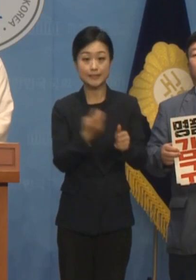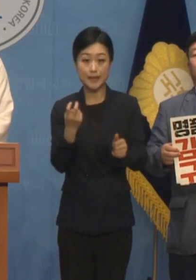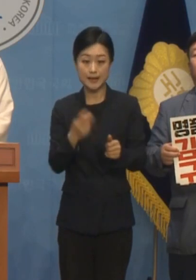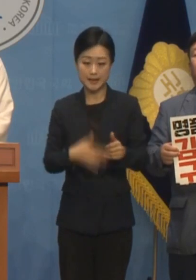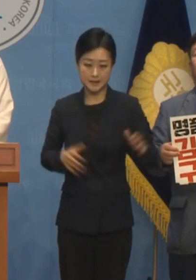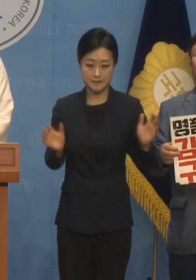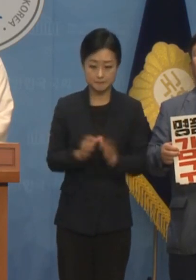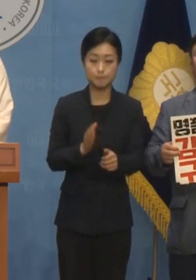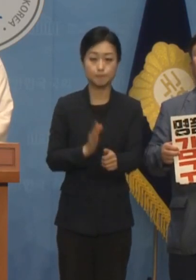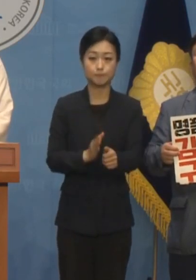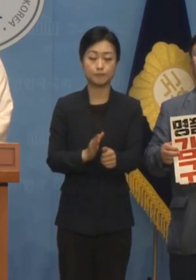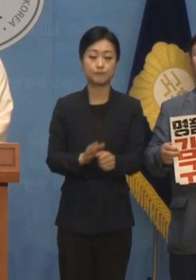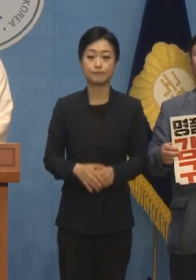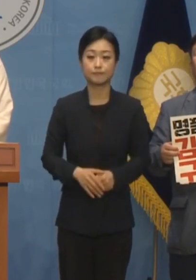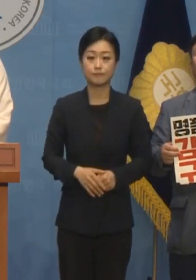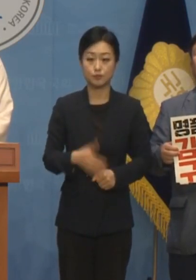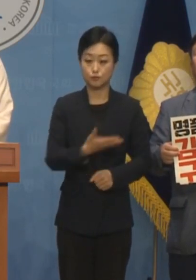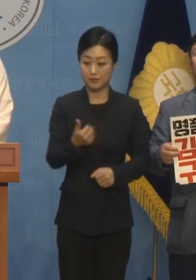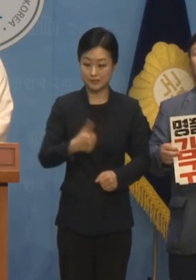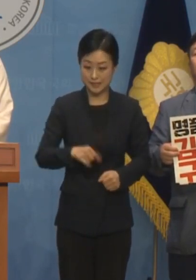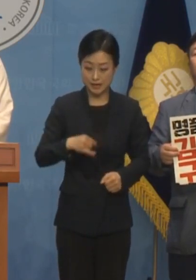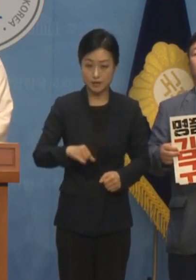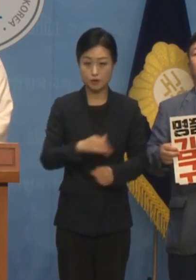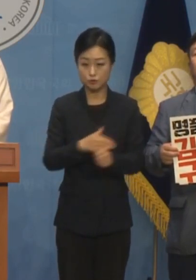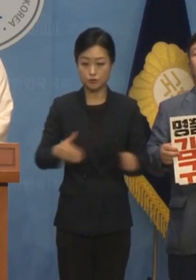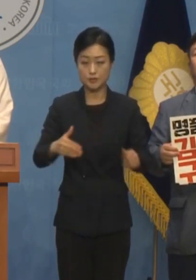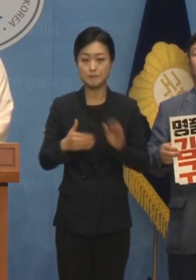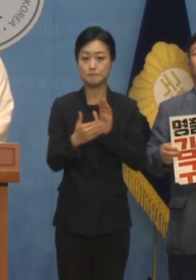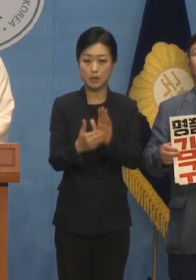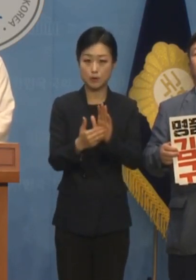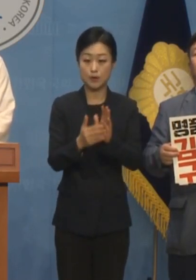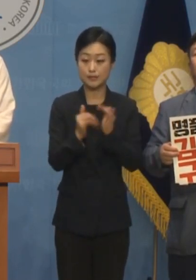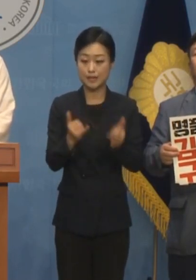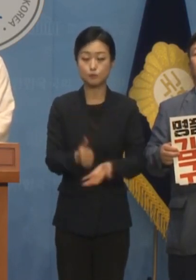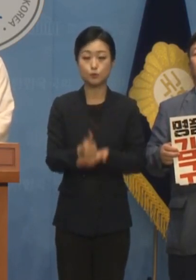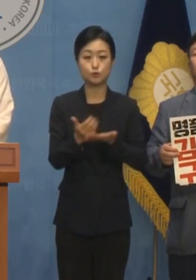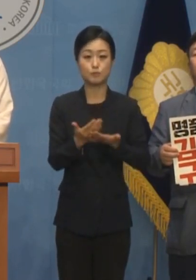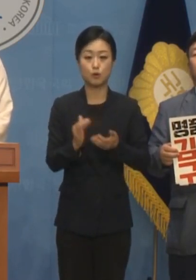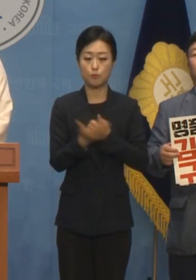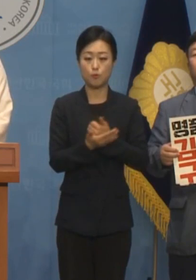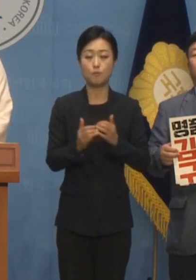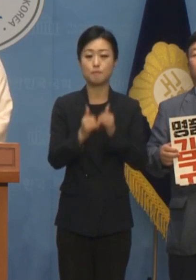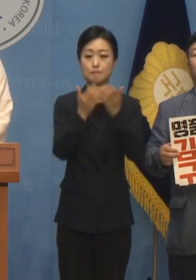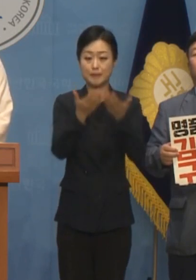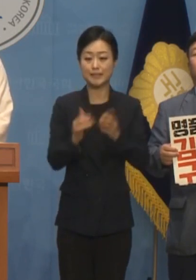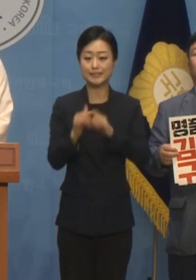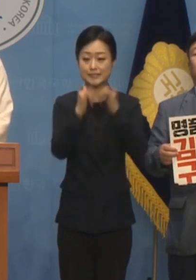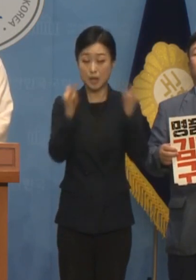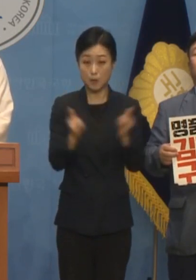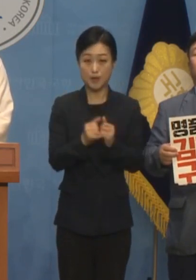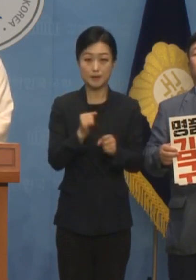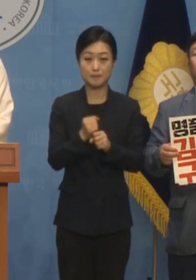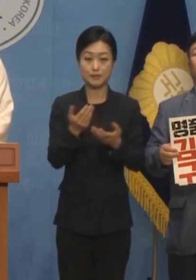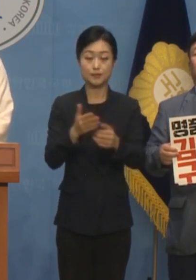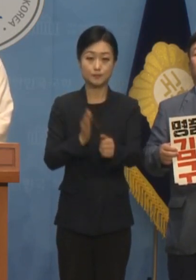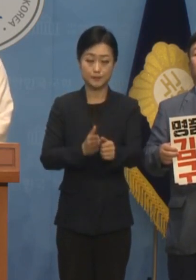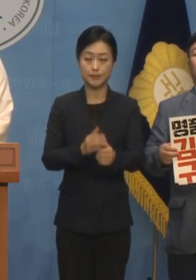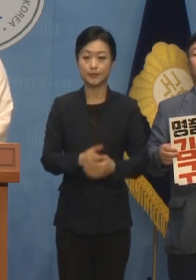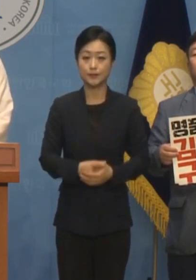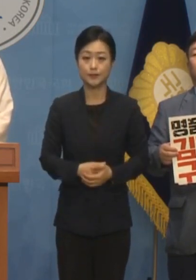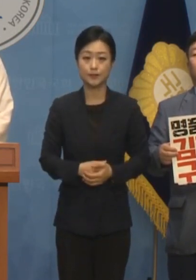현실화합시다. 더 이상 우리 아이들이 죽임당하지 않는 사회, 사람이 존중받고 보호받는 사회를 우리 손으로 만들어야